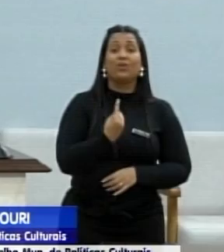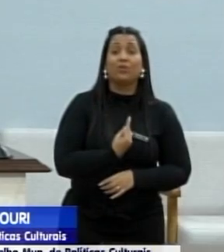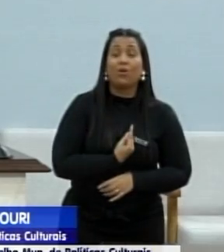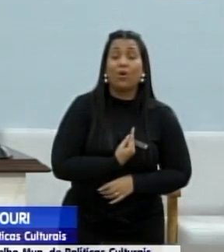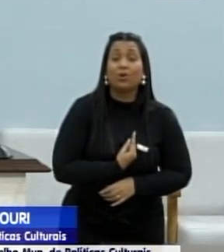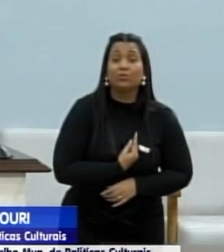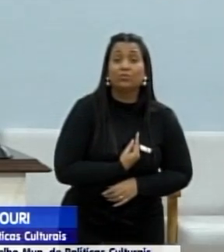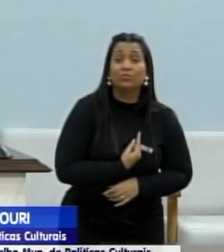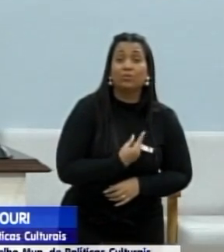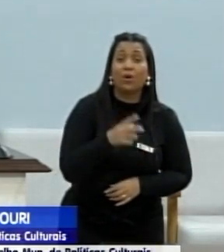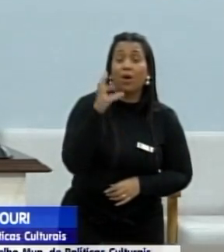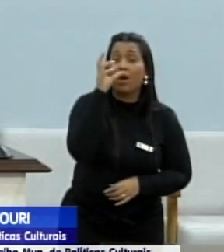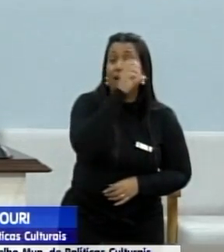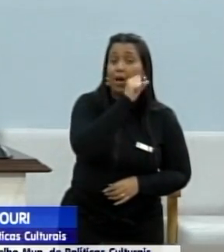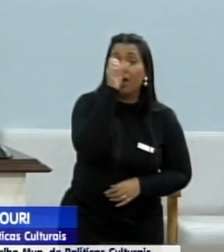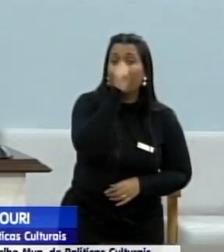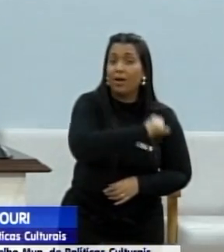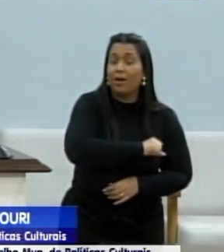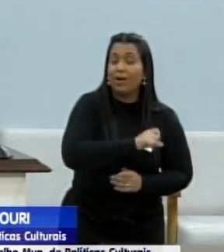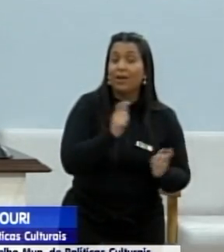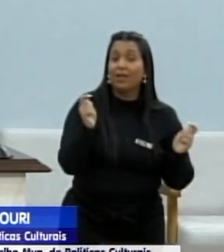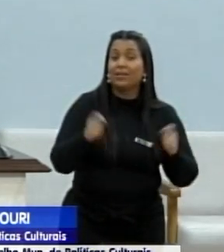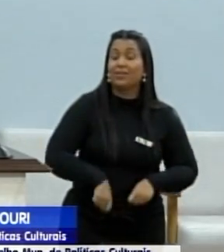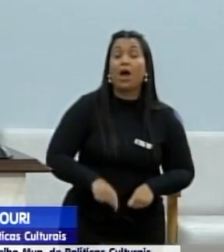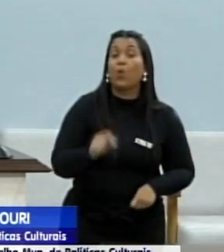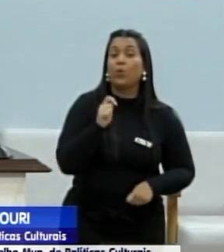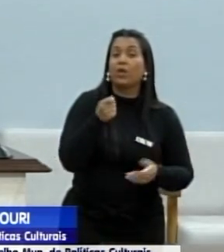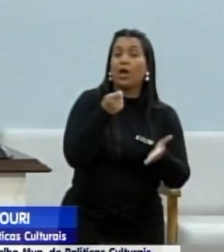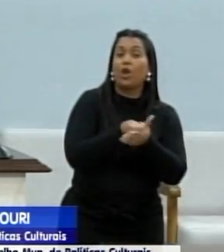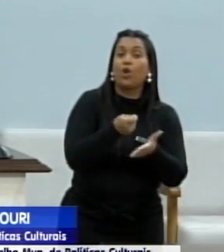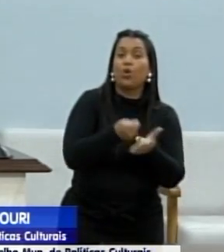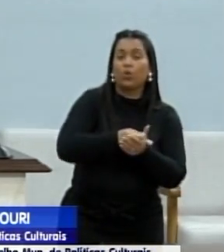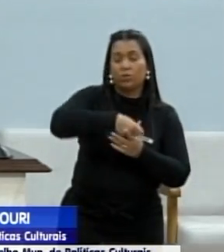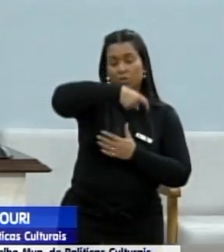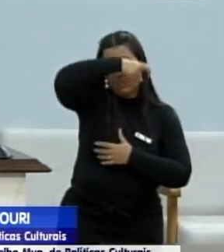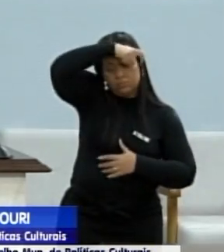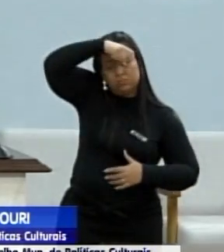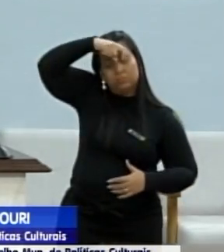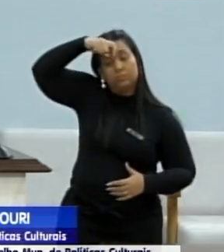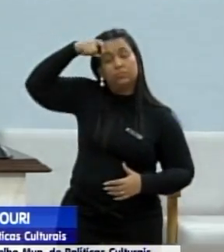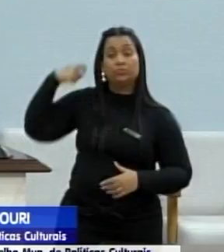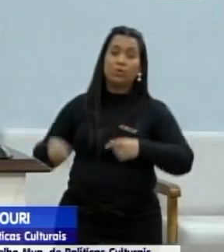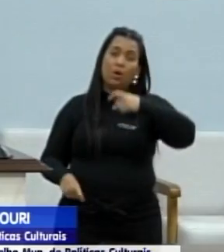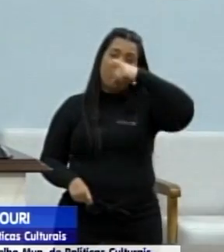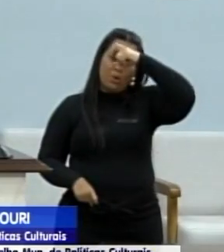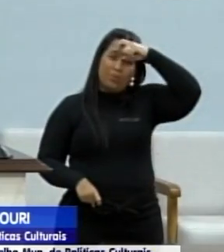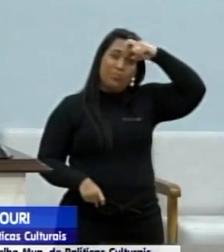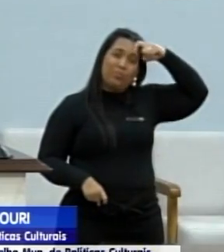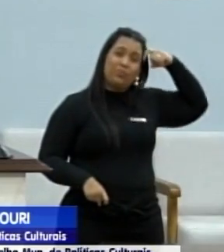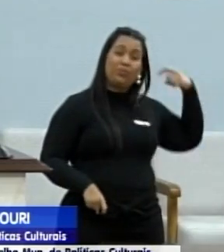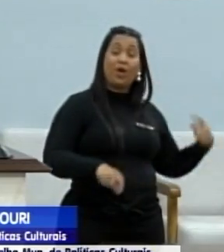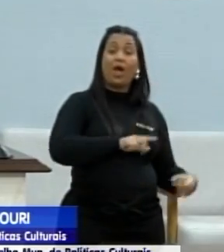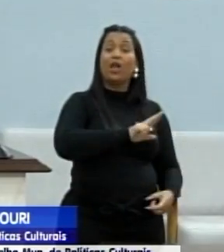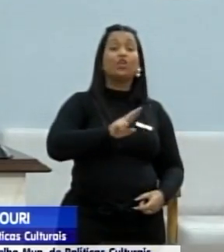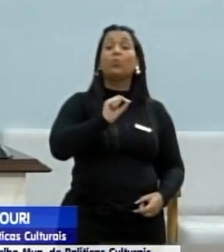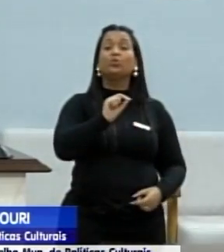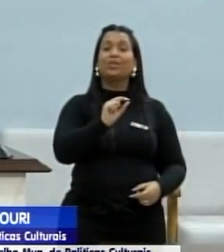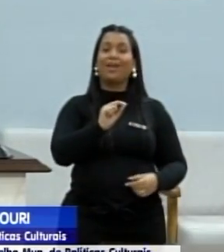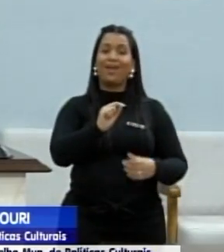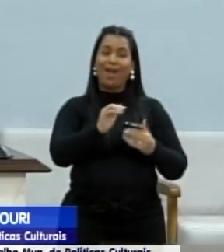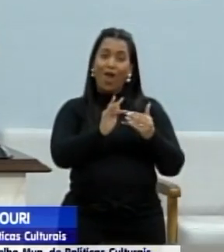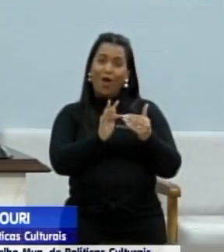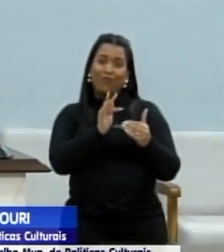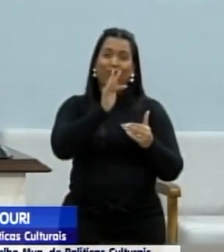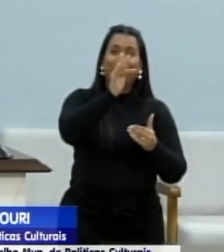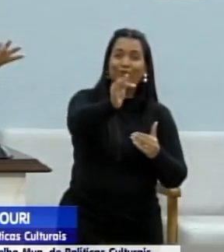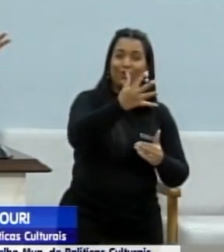nossa formação nos possibilita pela luta, pelo suor, pelo sangue, em nome de gerações que vão vir. Daqui